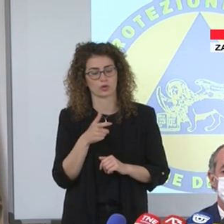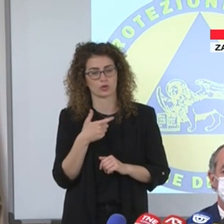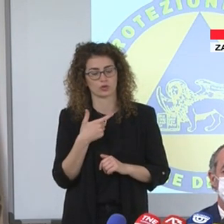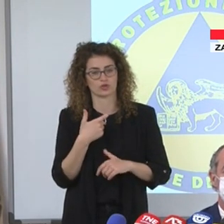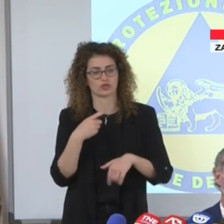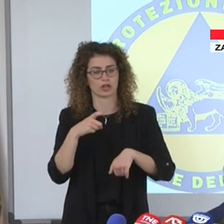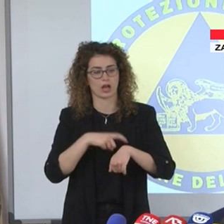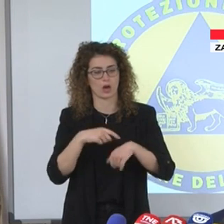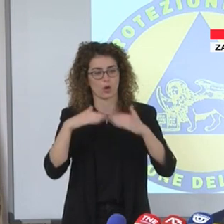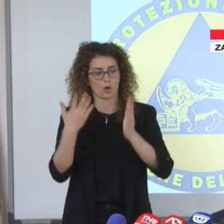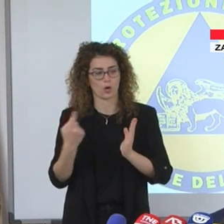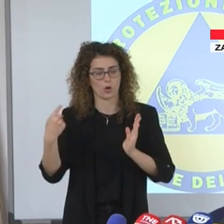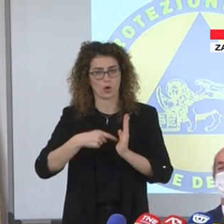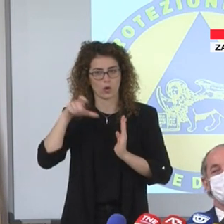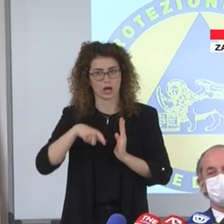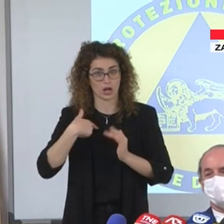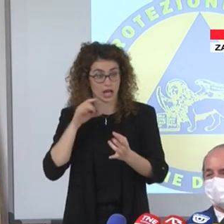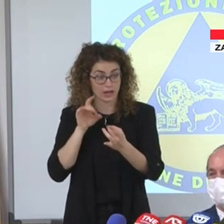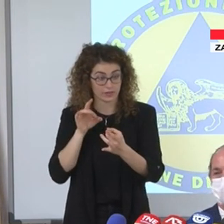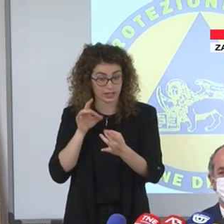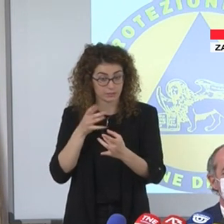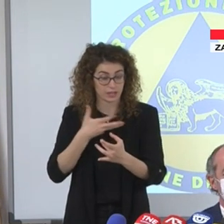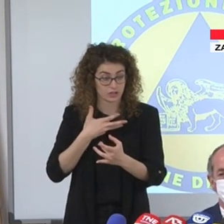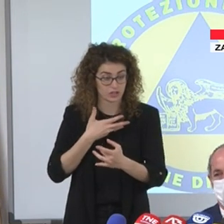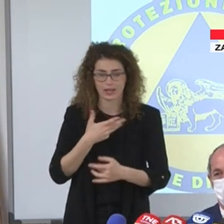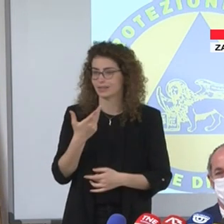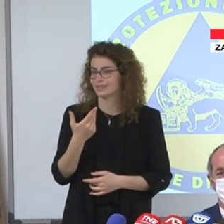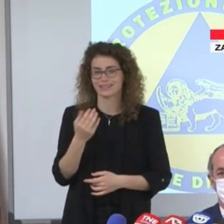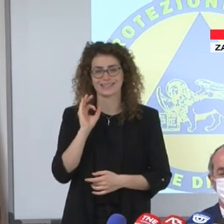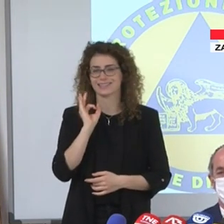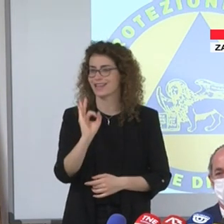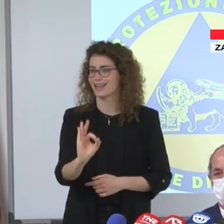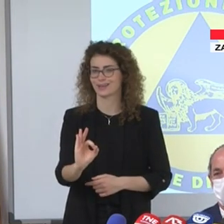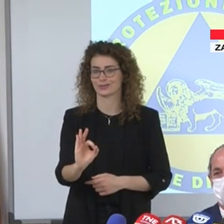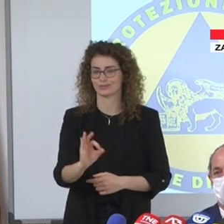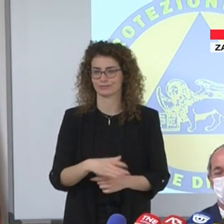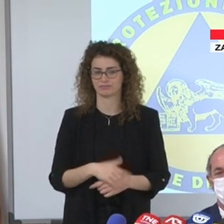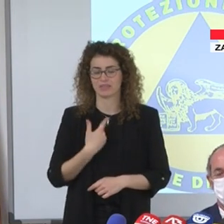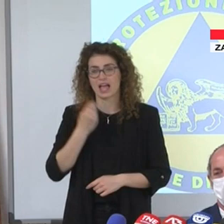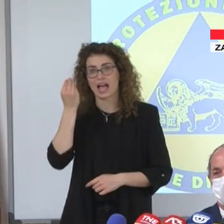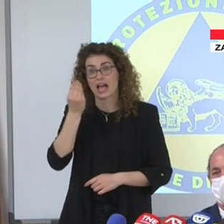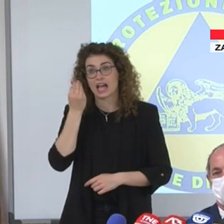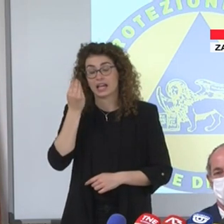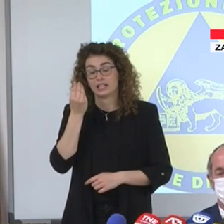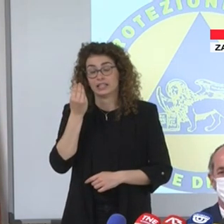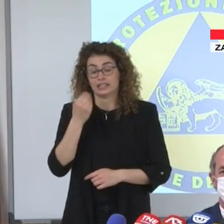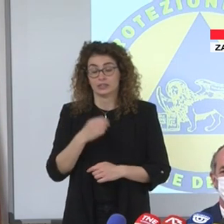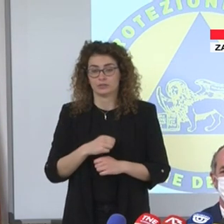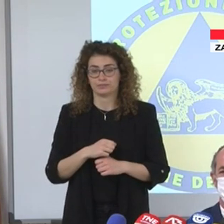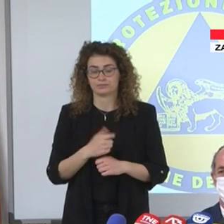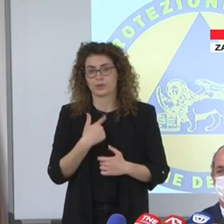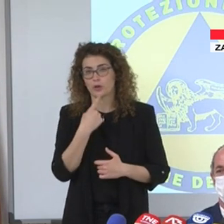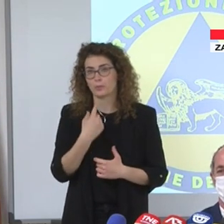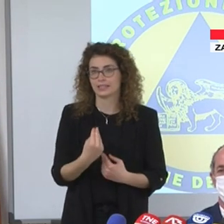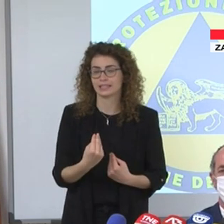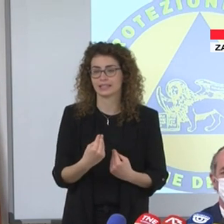coprifuoco e no. aperture in tema. Zero. Però io penso che anche qui non debba esserci, come si